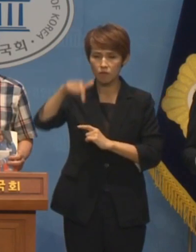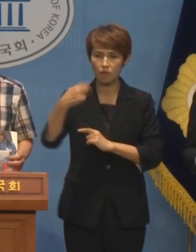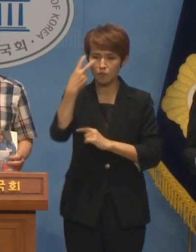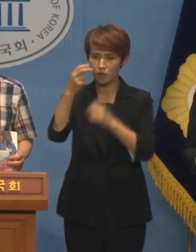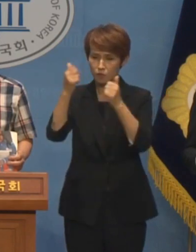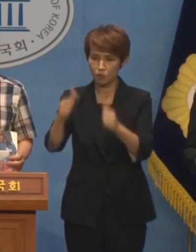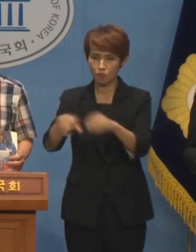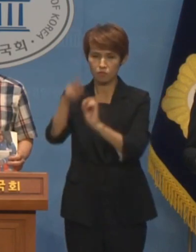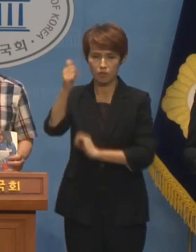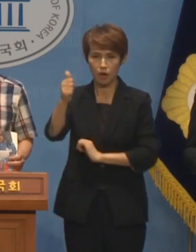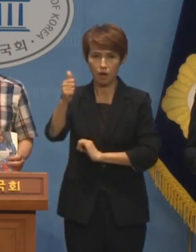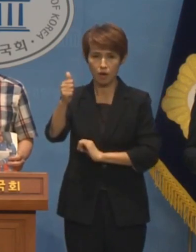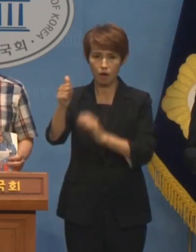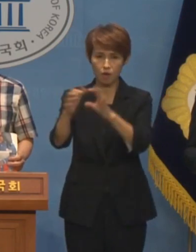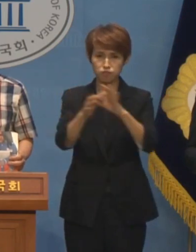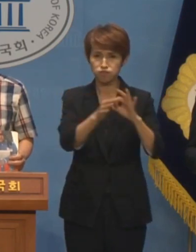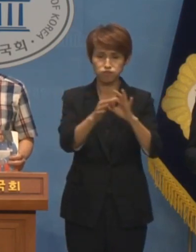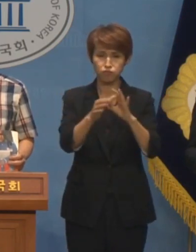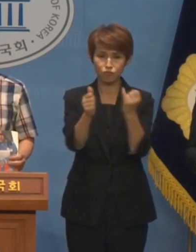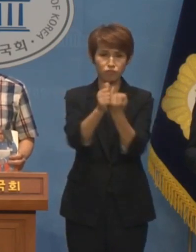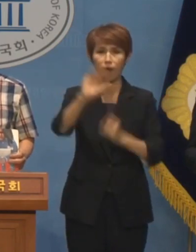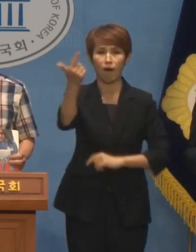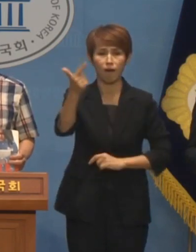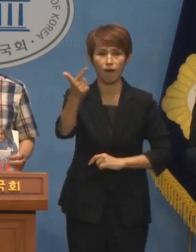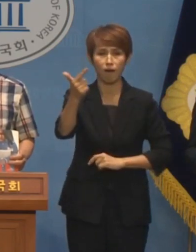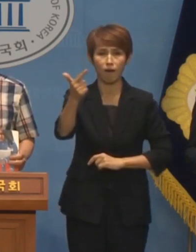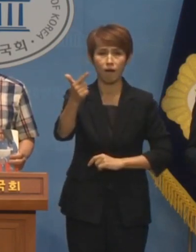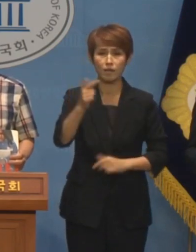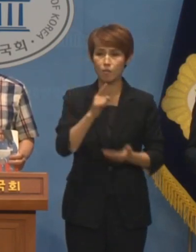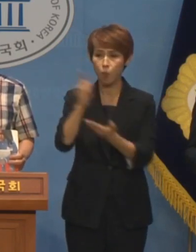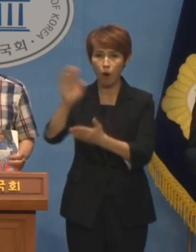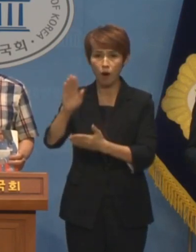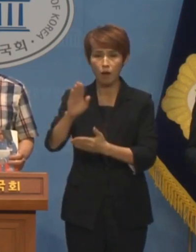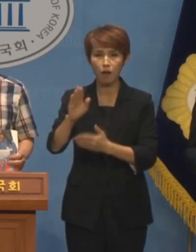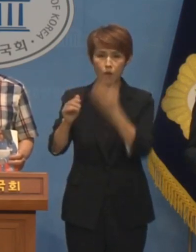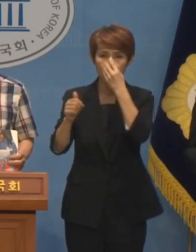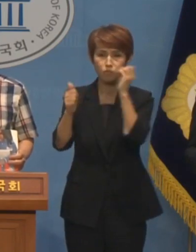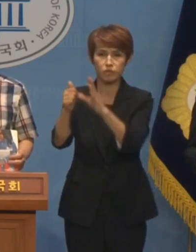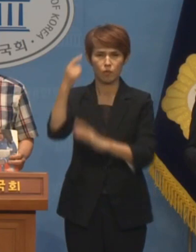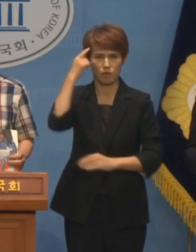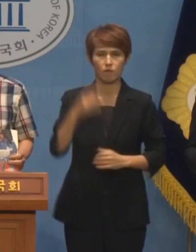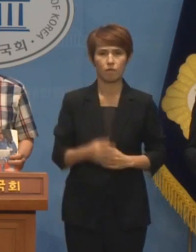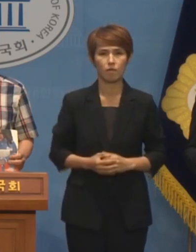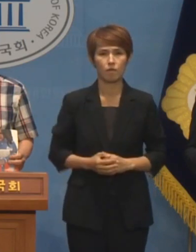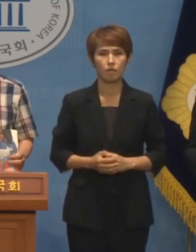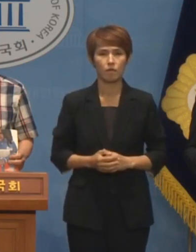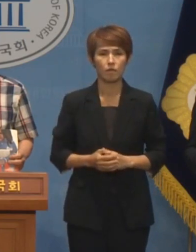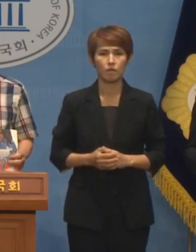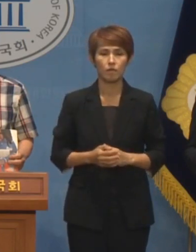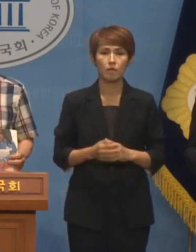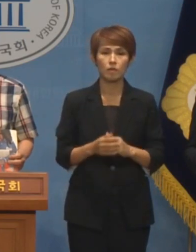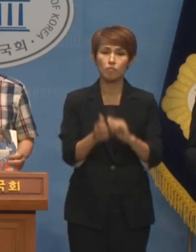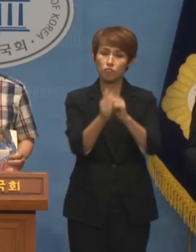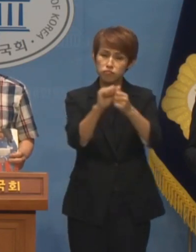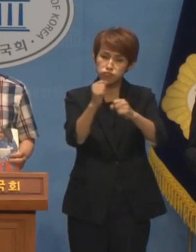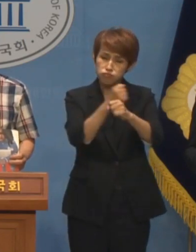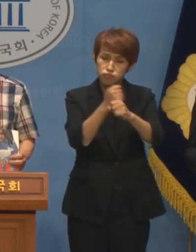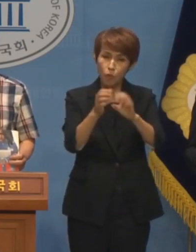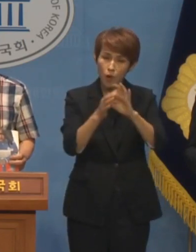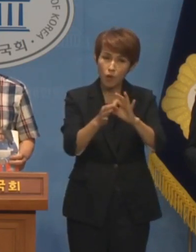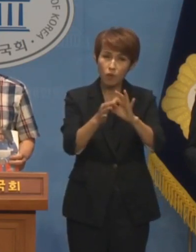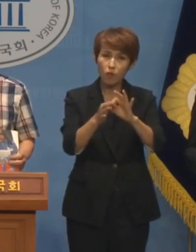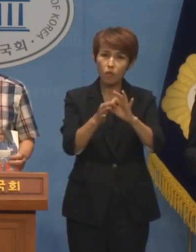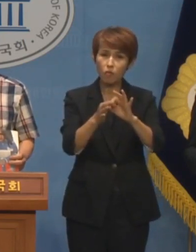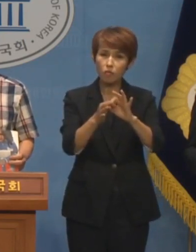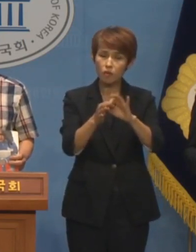않았나요? 그리고 두 번째, 도이치모터스 수사는 수사지휘권이 없어졌다 치더라도 디올백